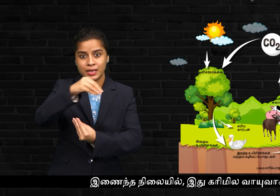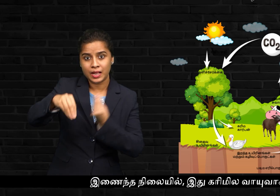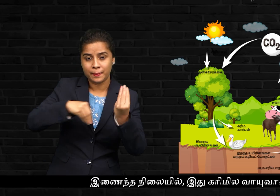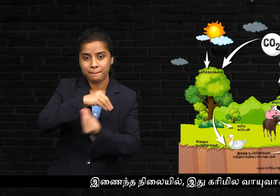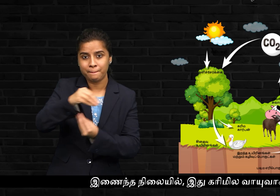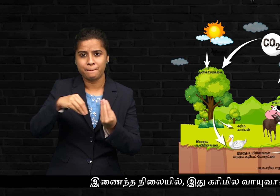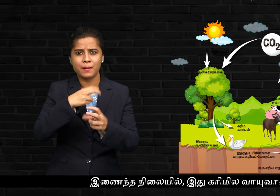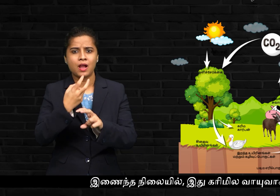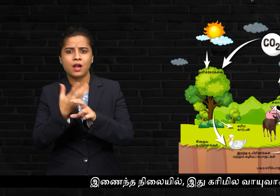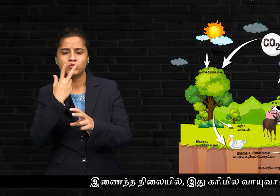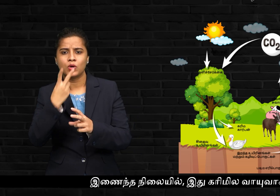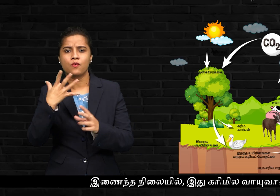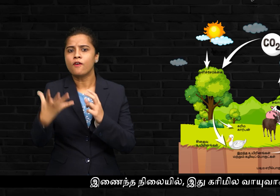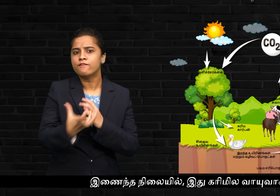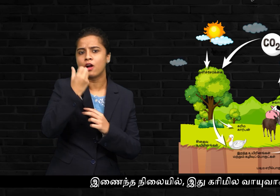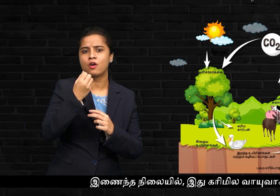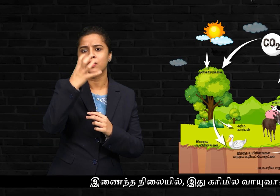இணைந்த நிலையில் இது கரிமல வாயுவாகவும்